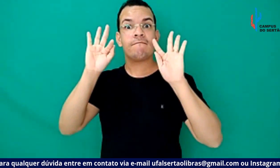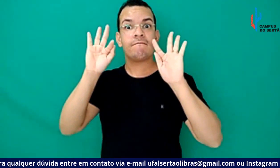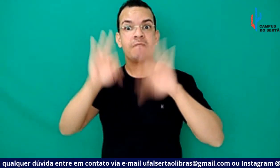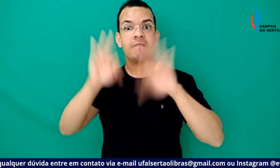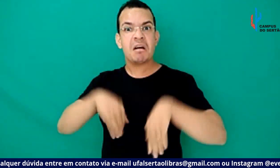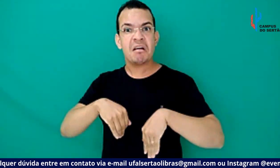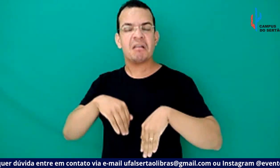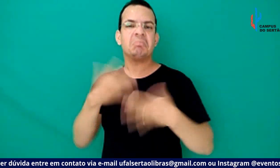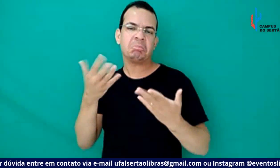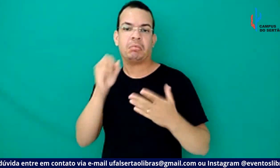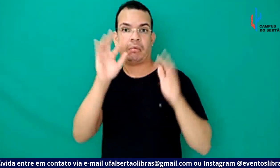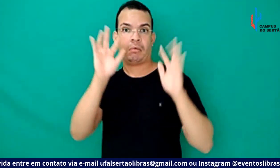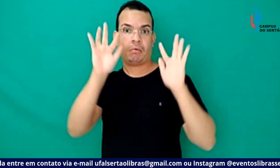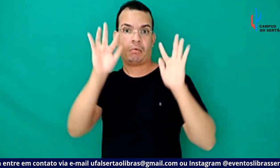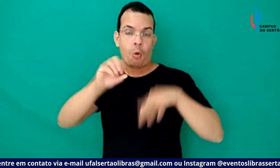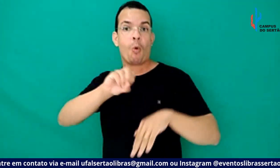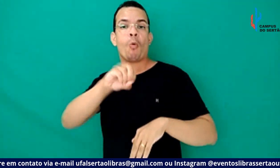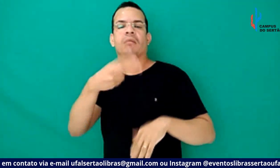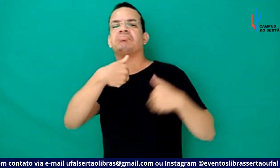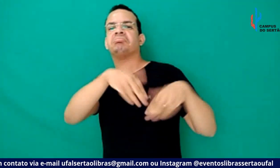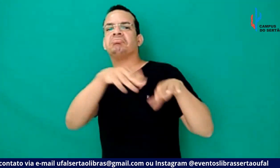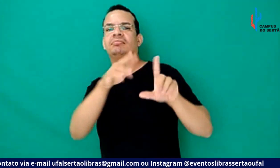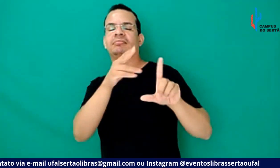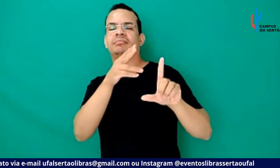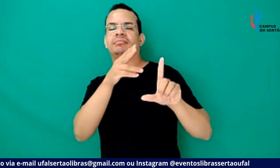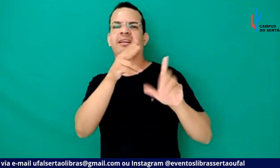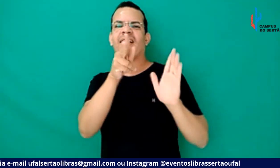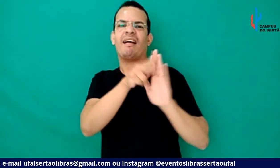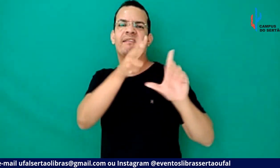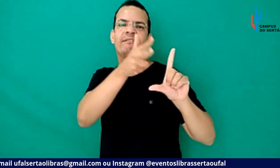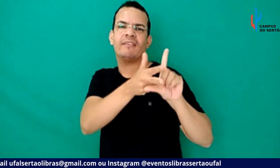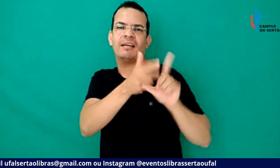E no caso, ao término da palestra da doutora Mariane,